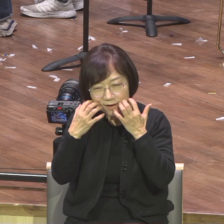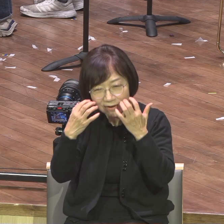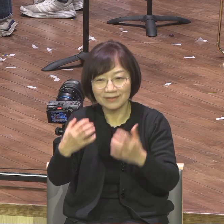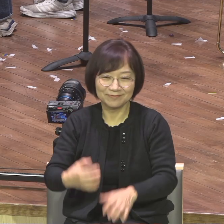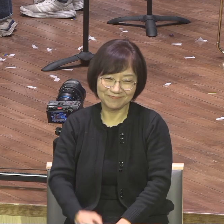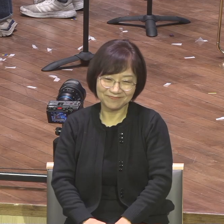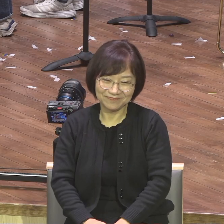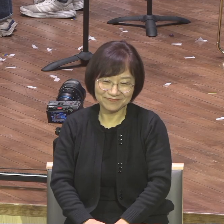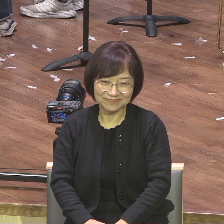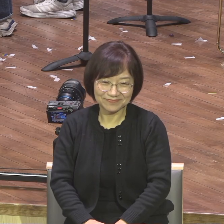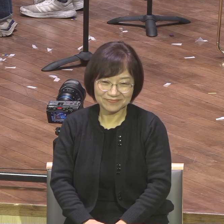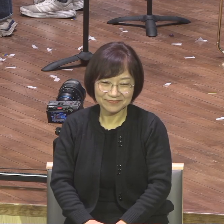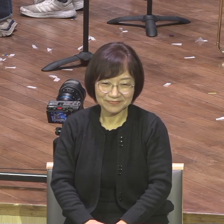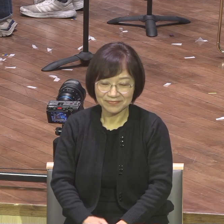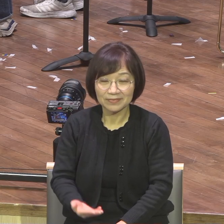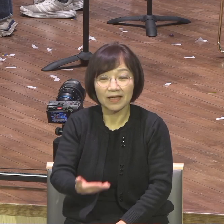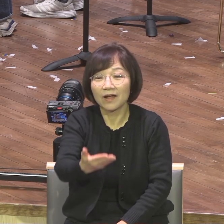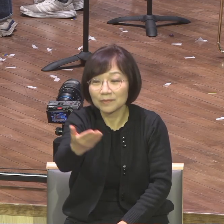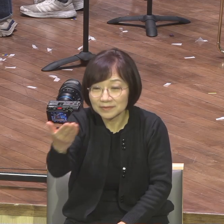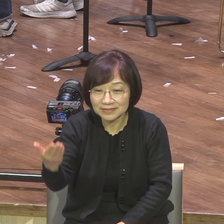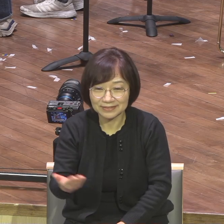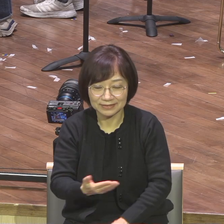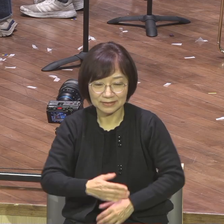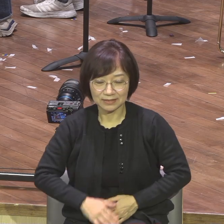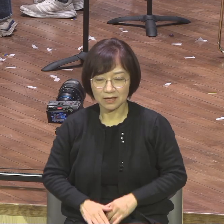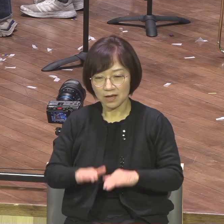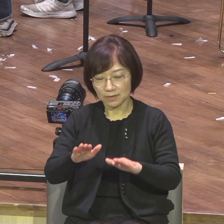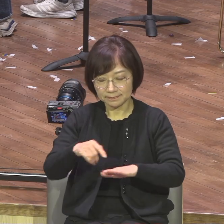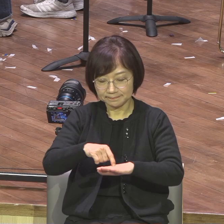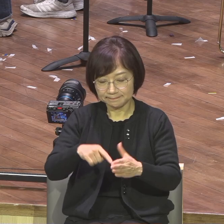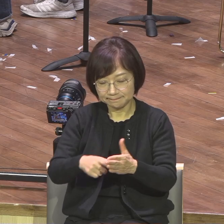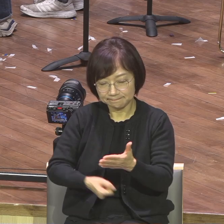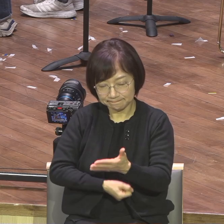그래서 오늘부터 여러분 마음 결심하세요.